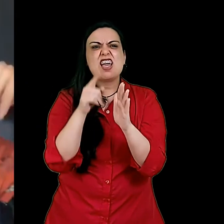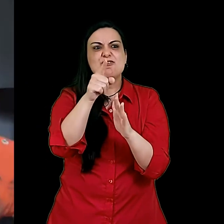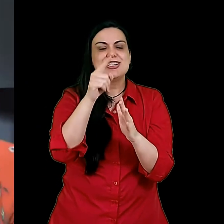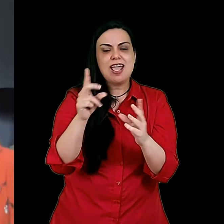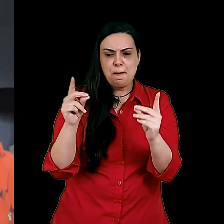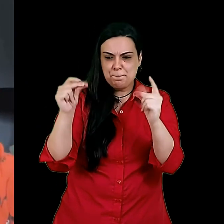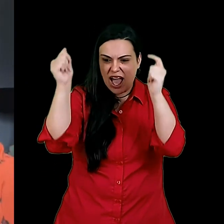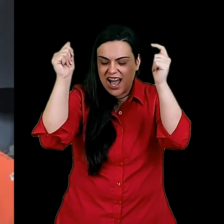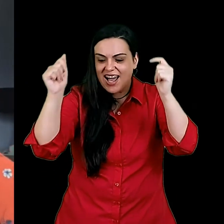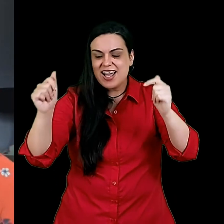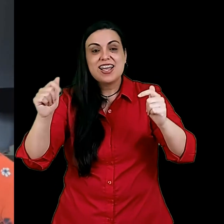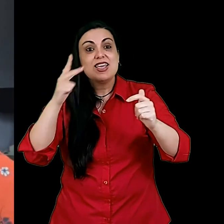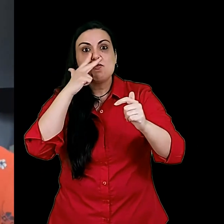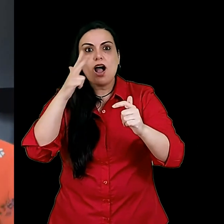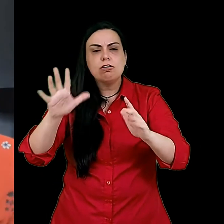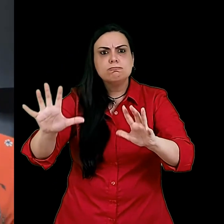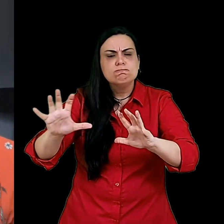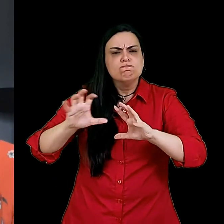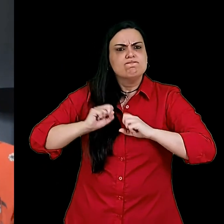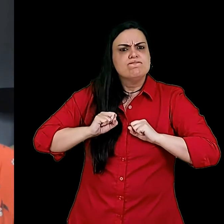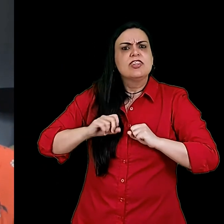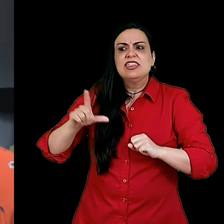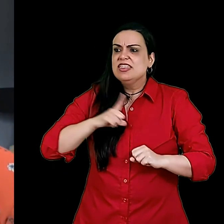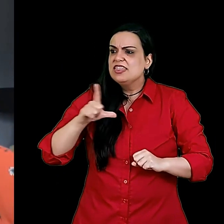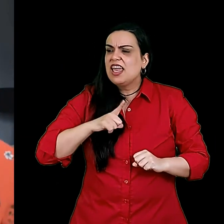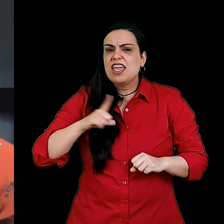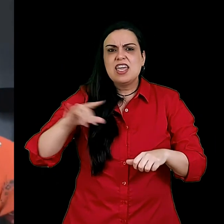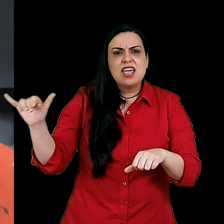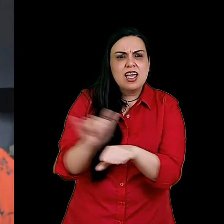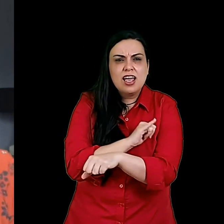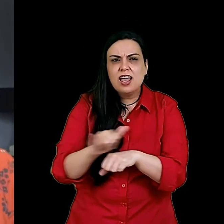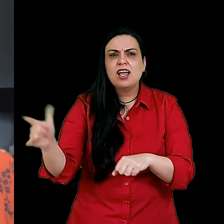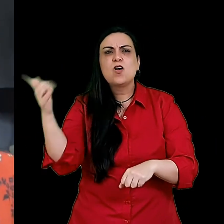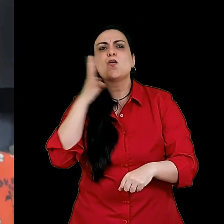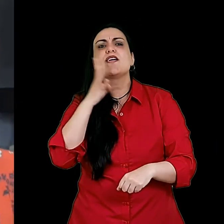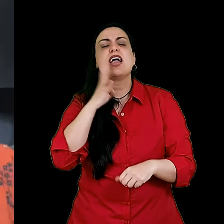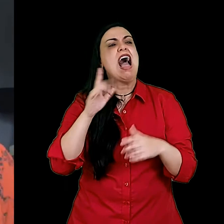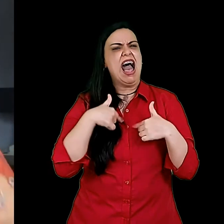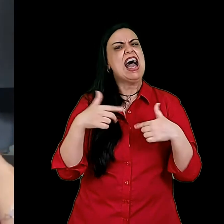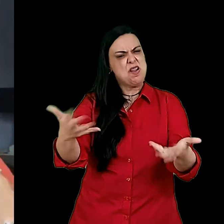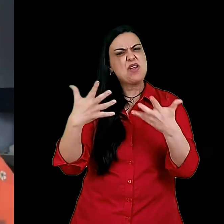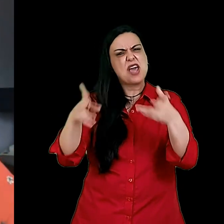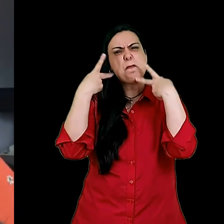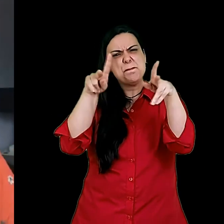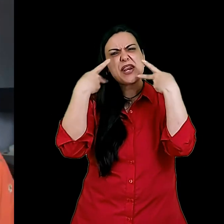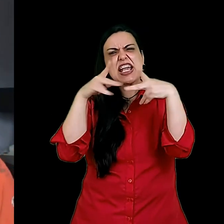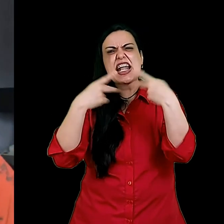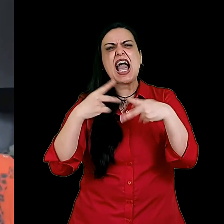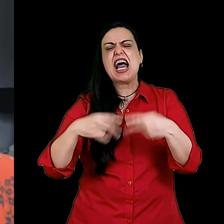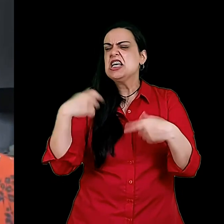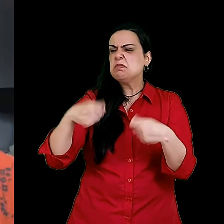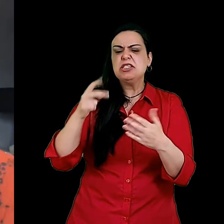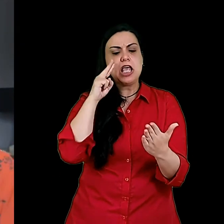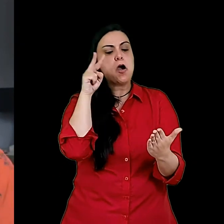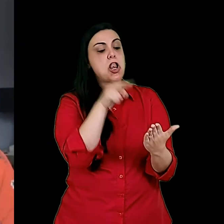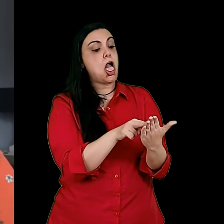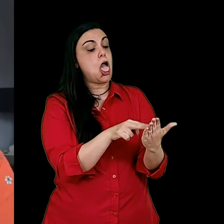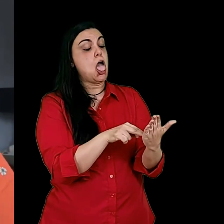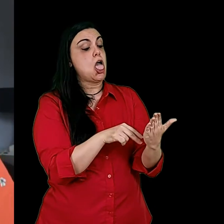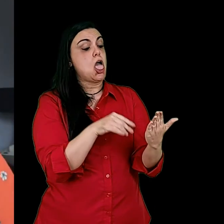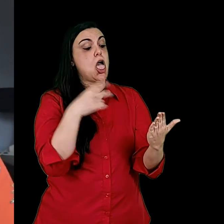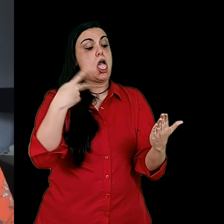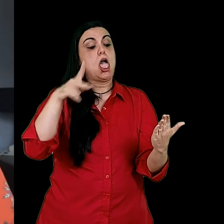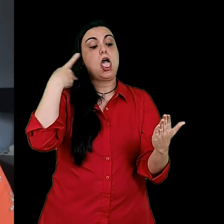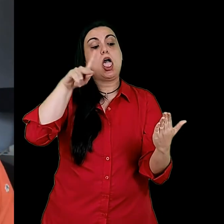até você ter essa desenvoltura, essa pegada, esse mapeamento espiritual. A galera diz assim, Camila, eu também queria pregar